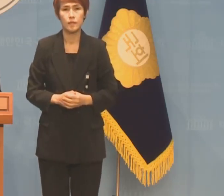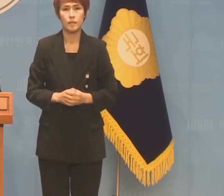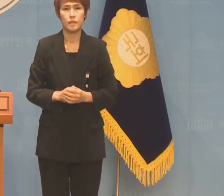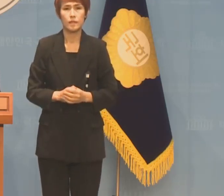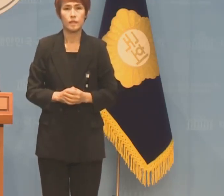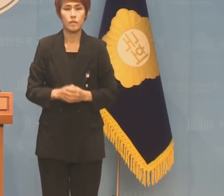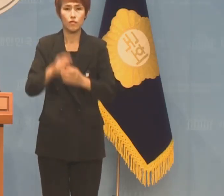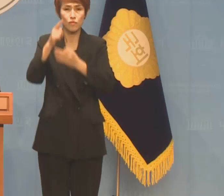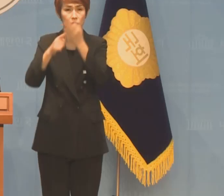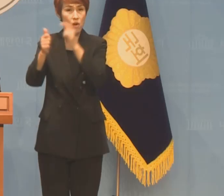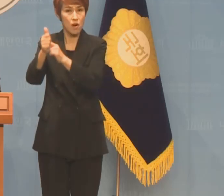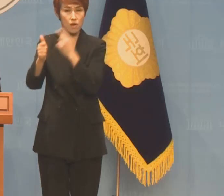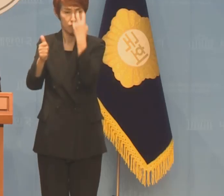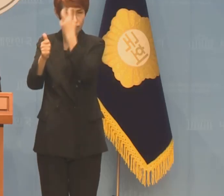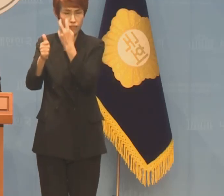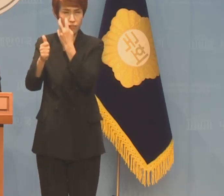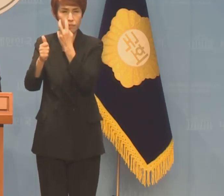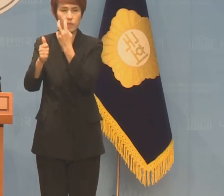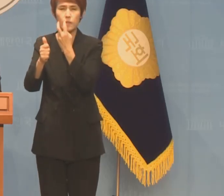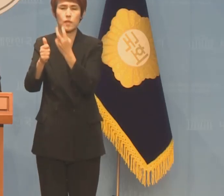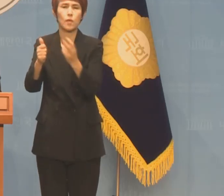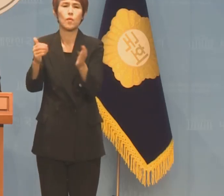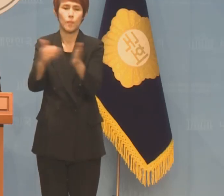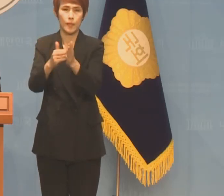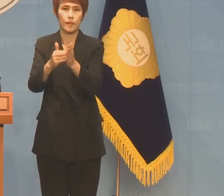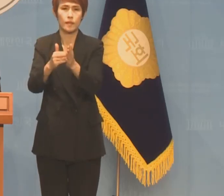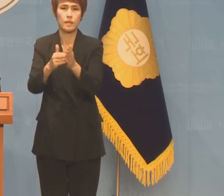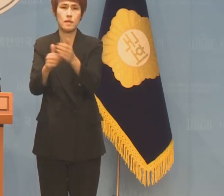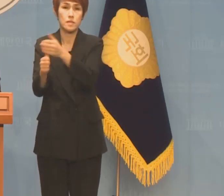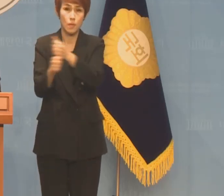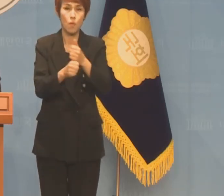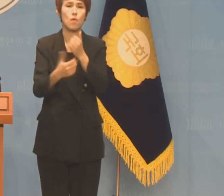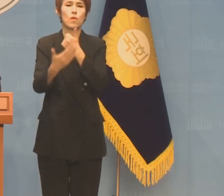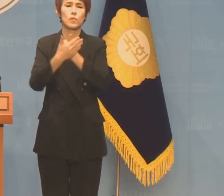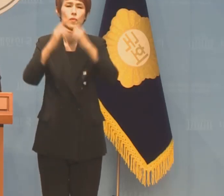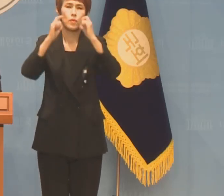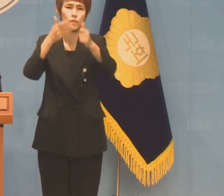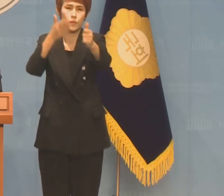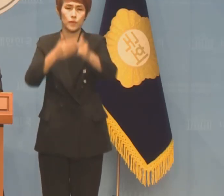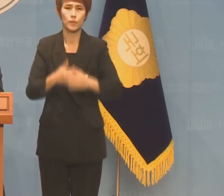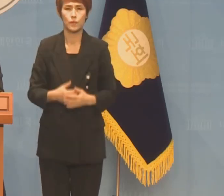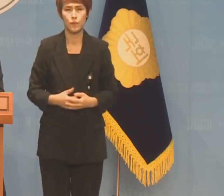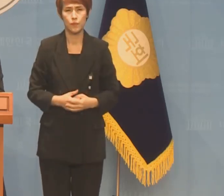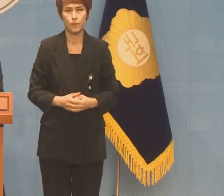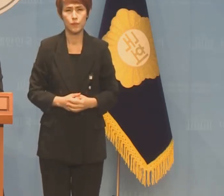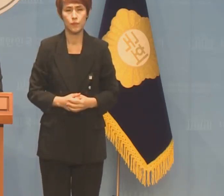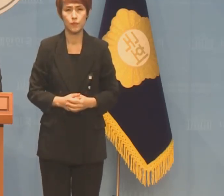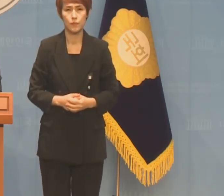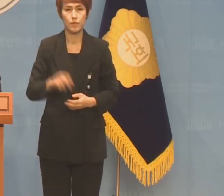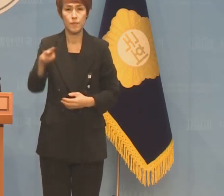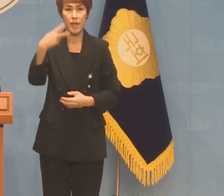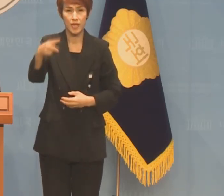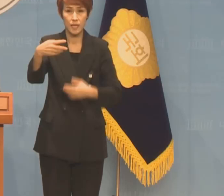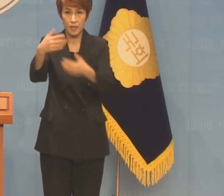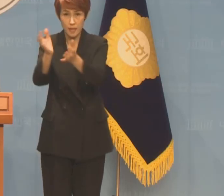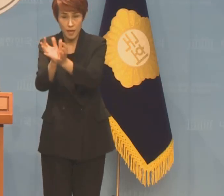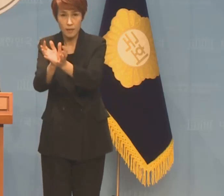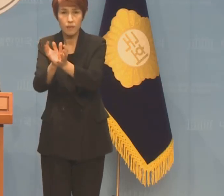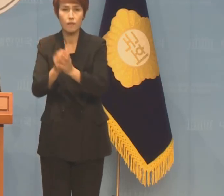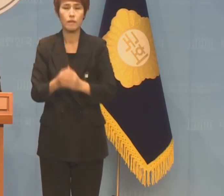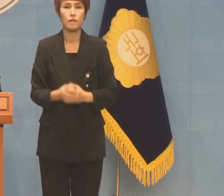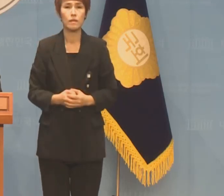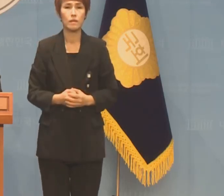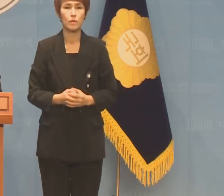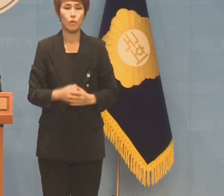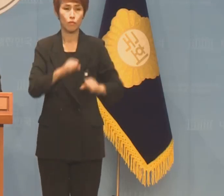내란번 윤석열 경호를 포기하고 체포 협조를 선언하십시오. 202 경비단과 수도방위